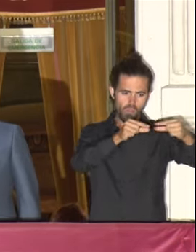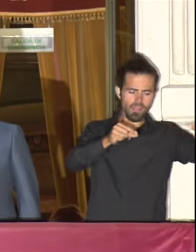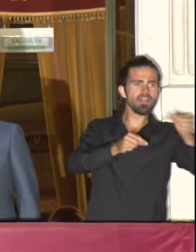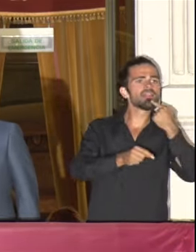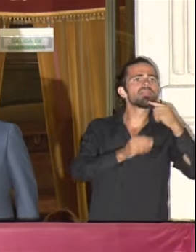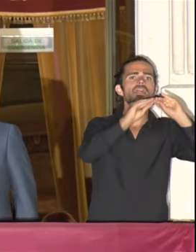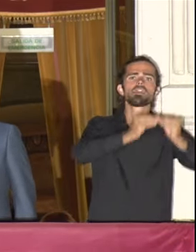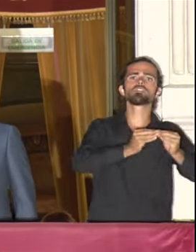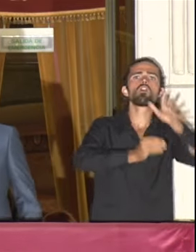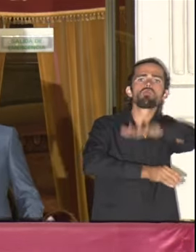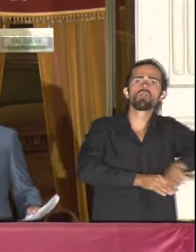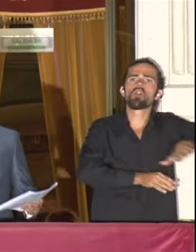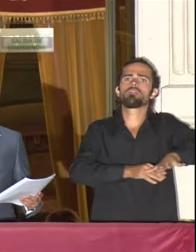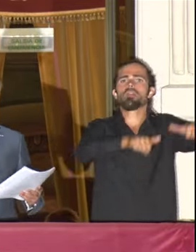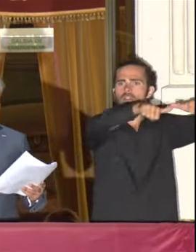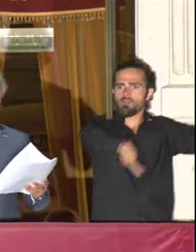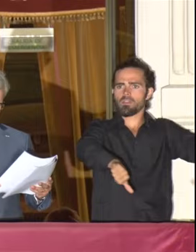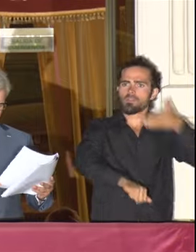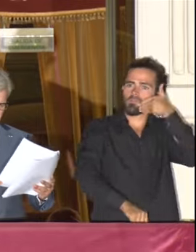hecho en Albacete.